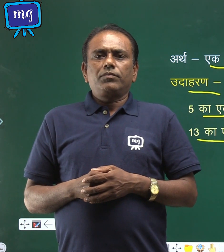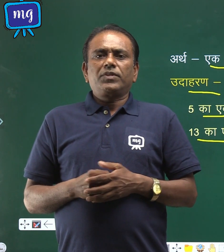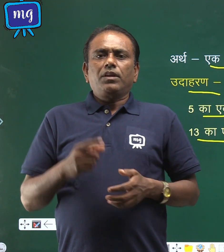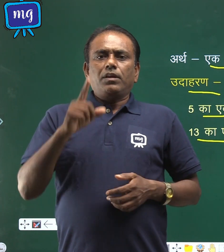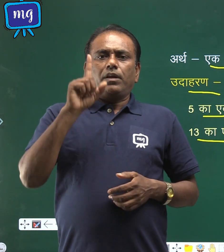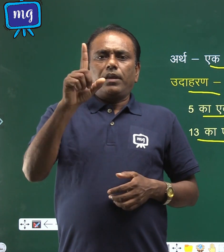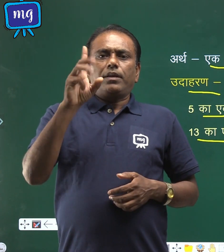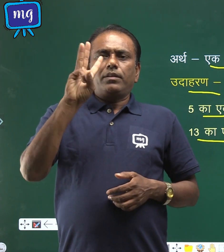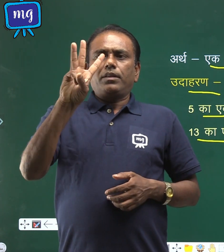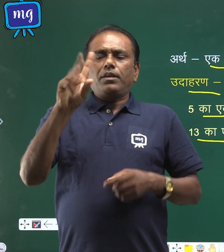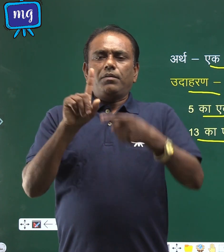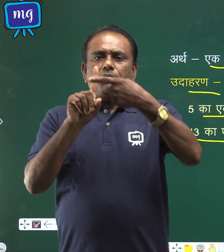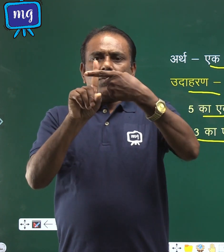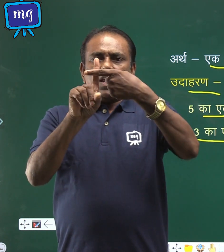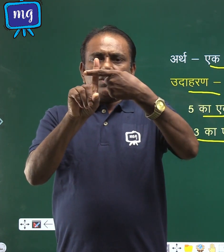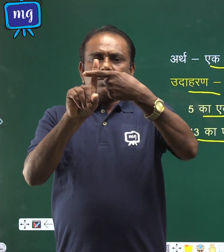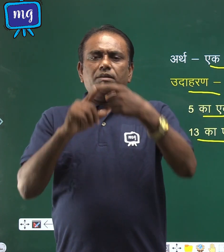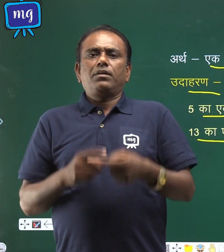13 प्लस